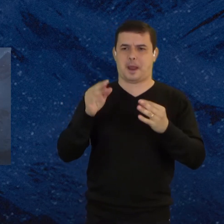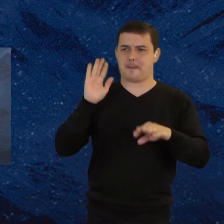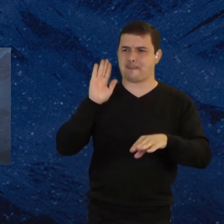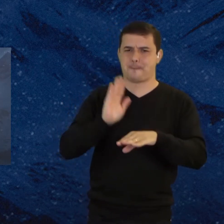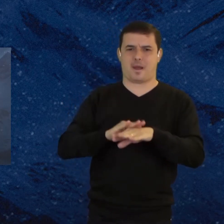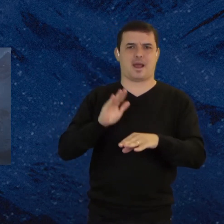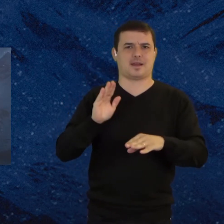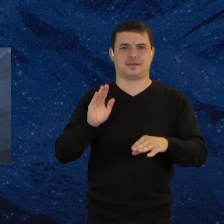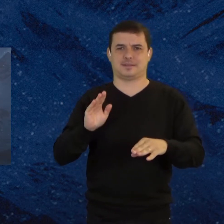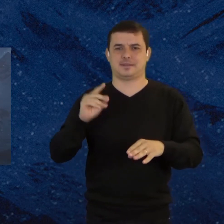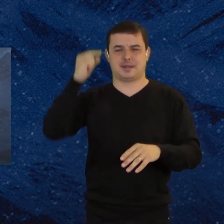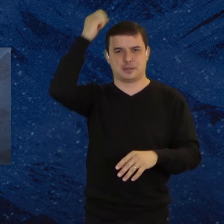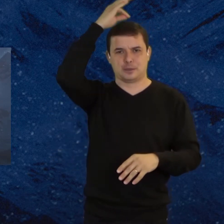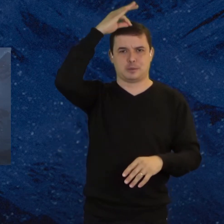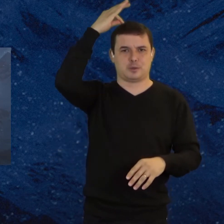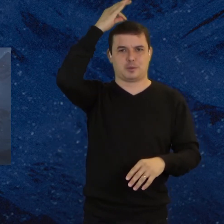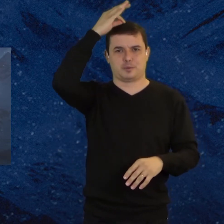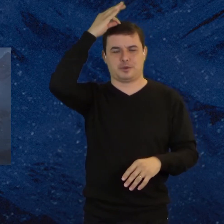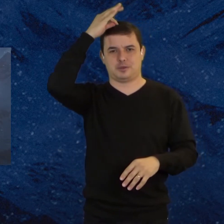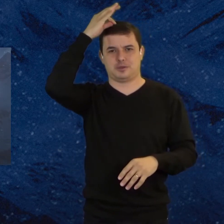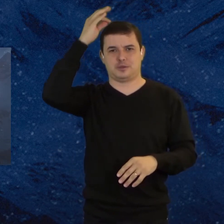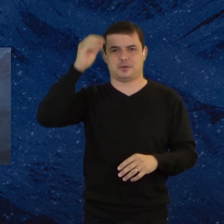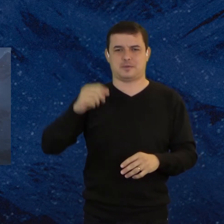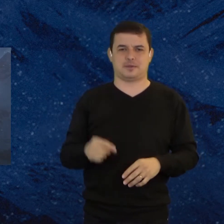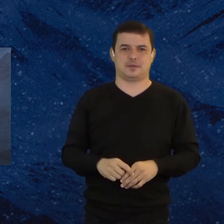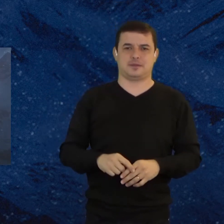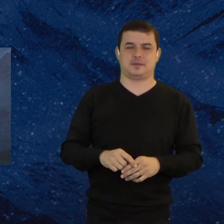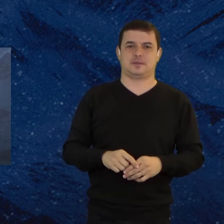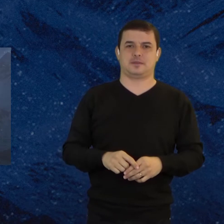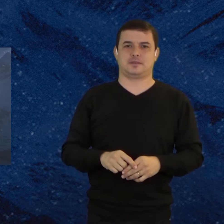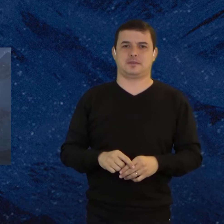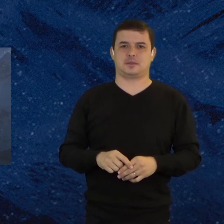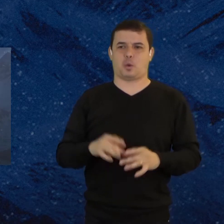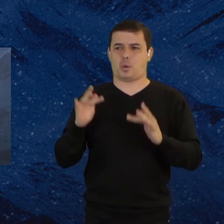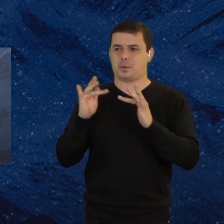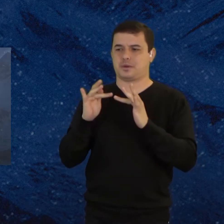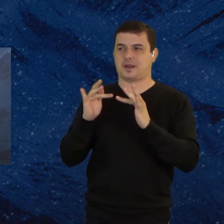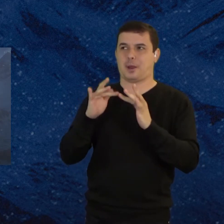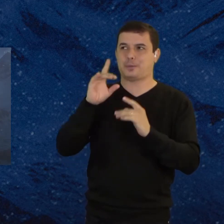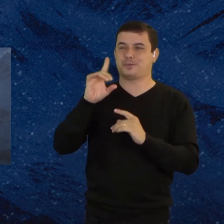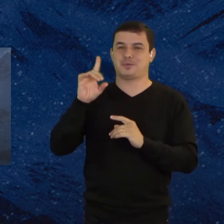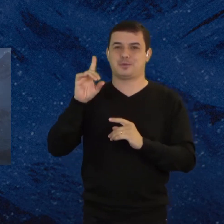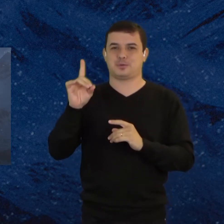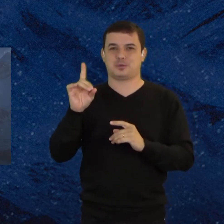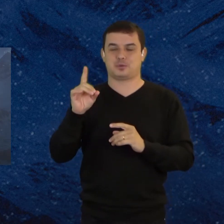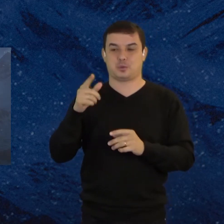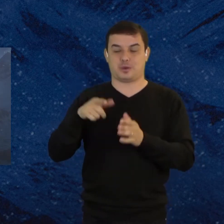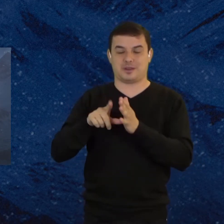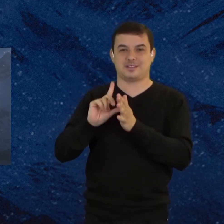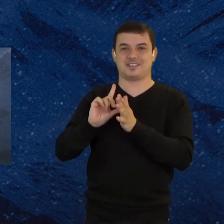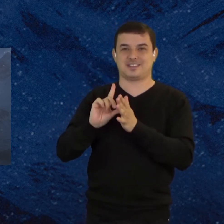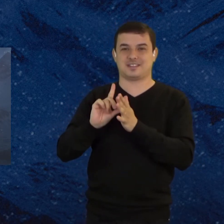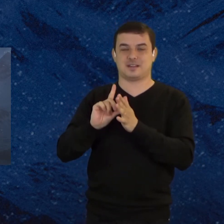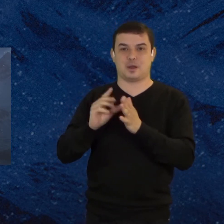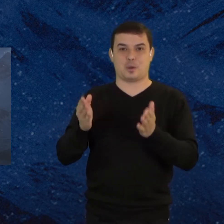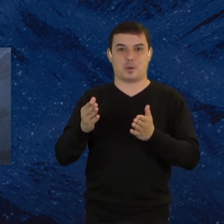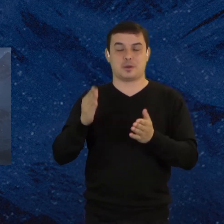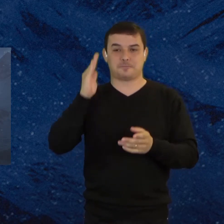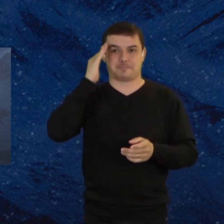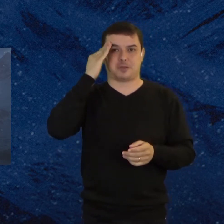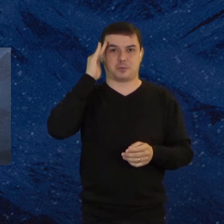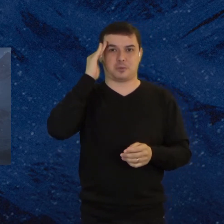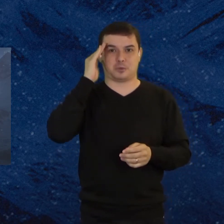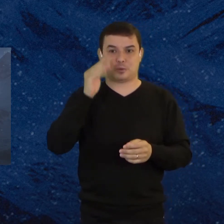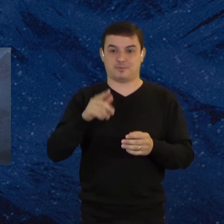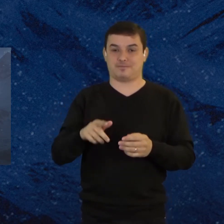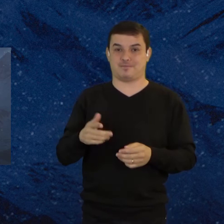mais, espiritualmente falando, mais ligados do que antes. Porque agora nós entendemos que nós não